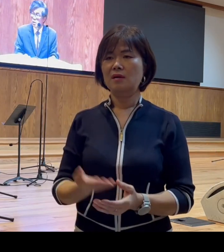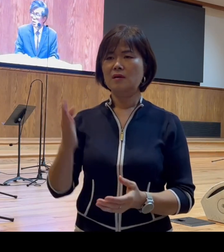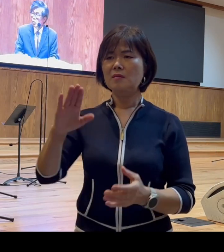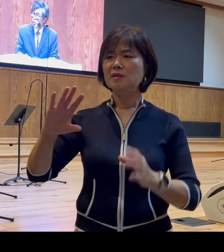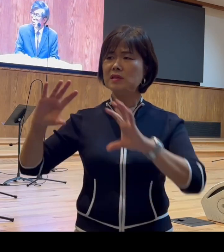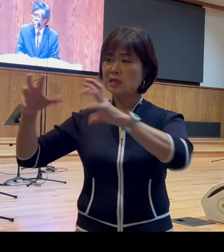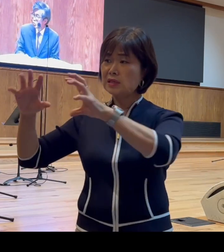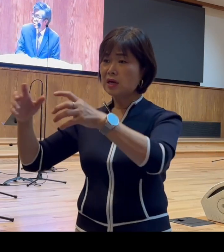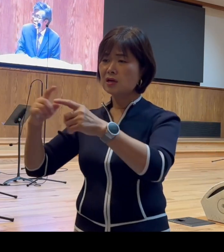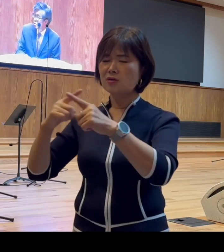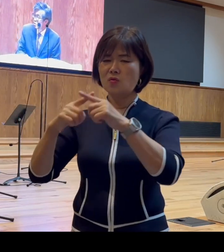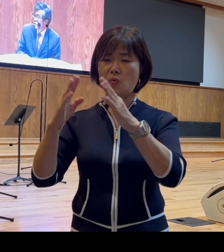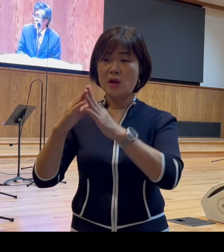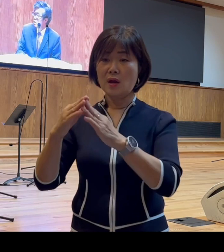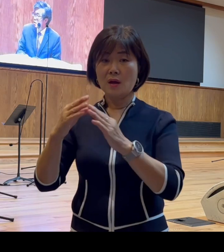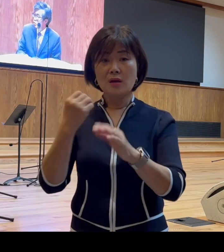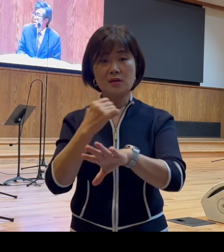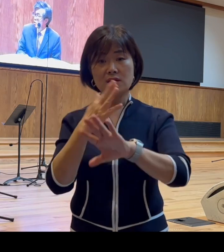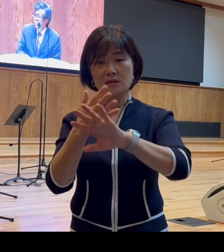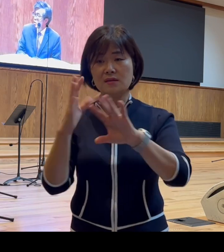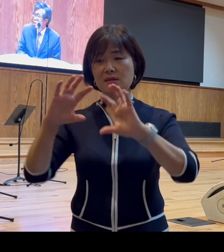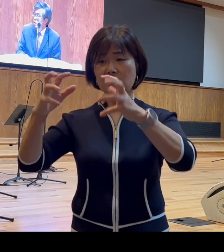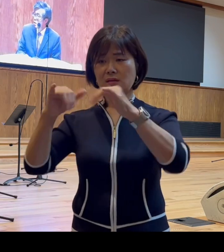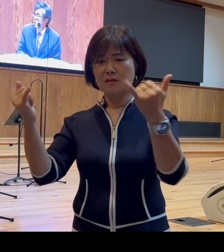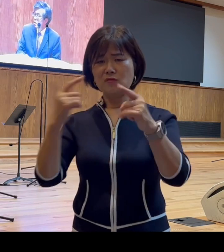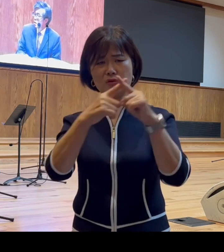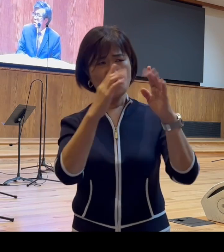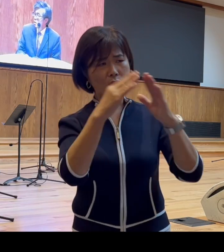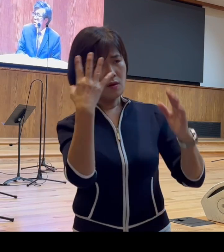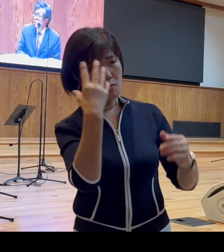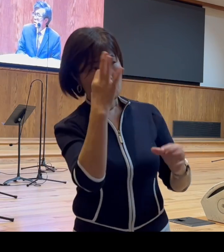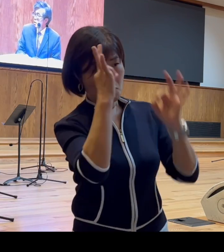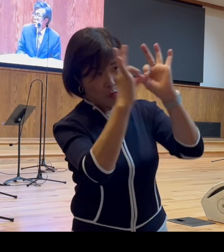그러면 세상이 교회를 기웃거리게 될 거예요. 1세기 예루살렘 교회,